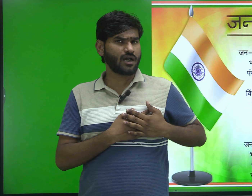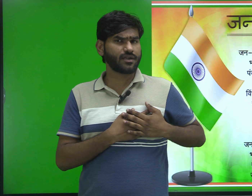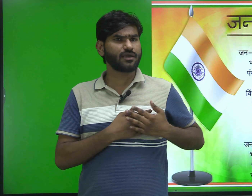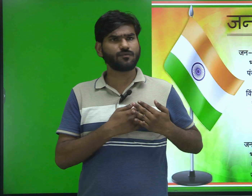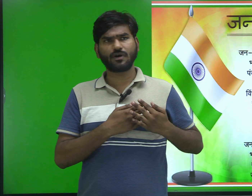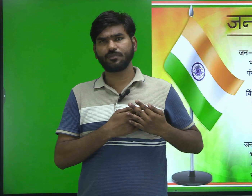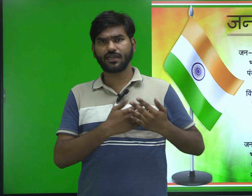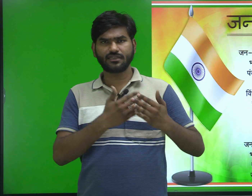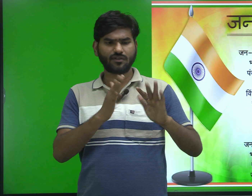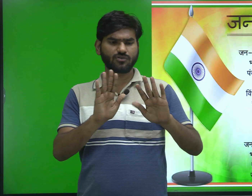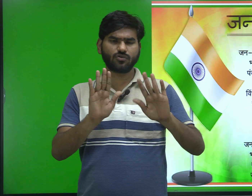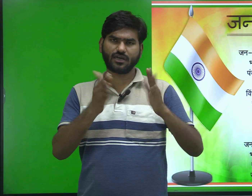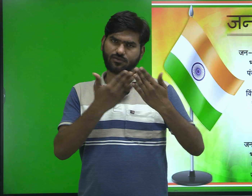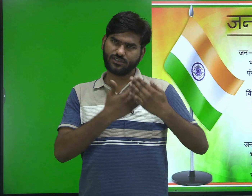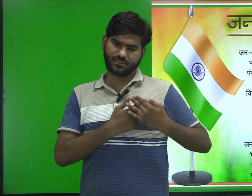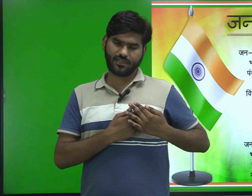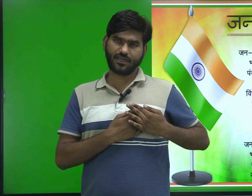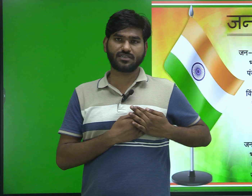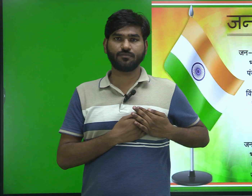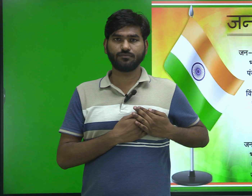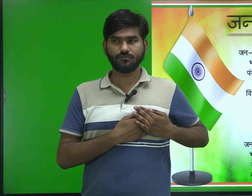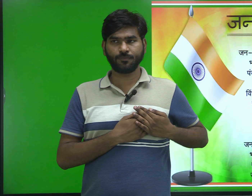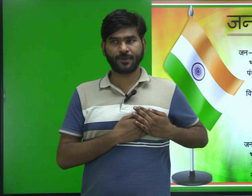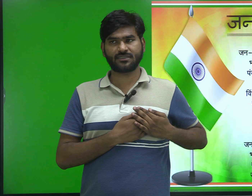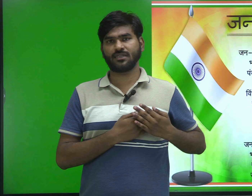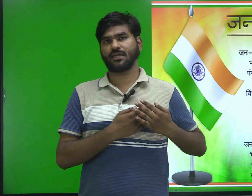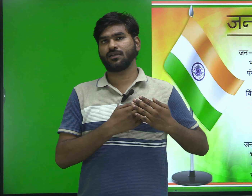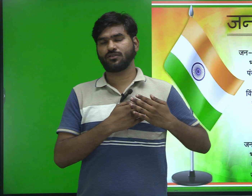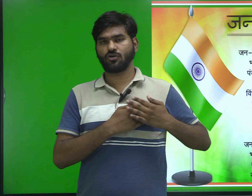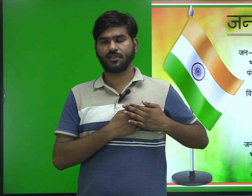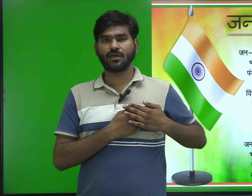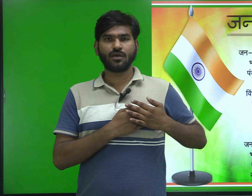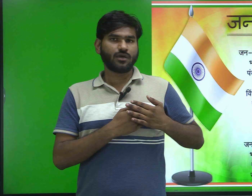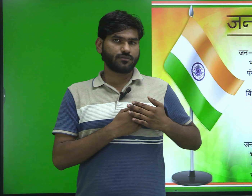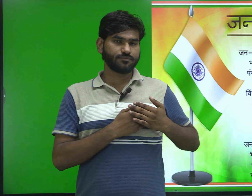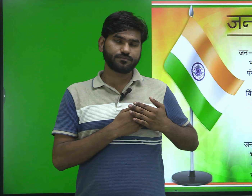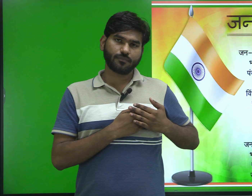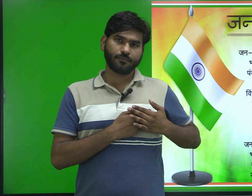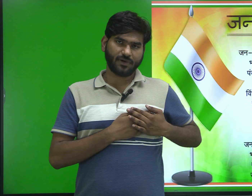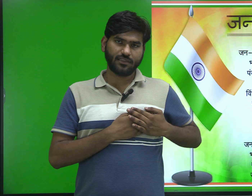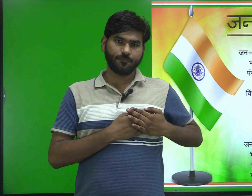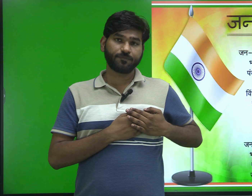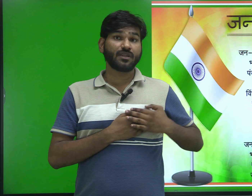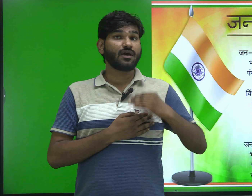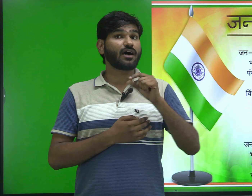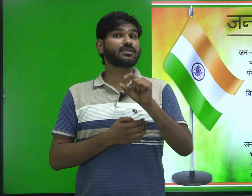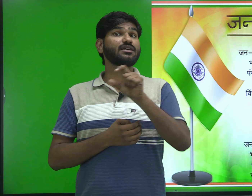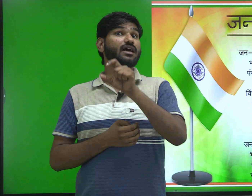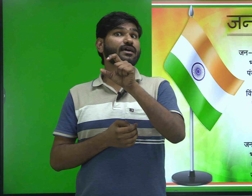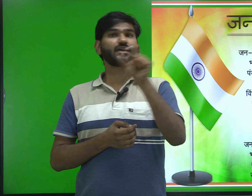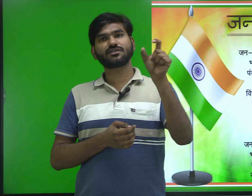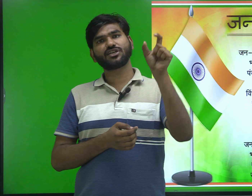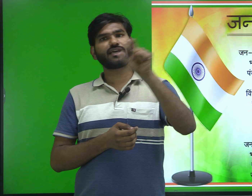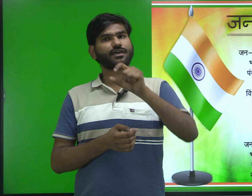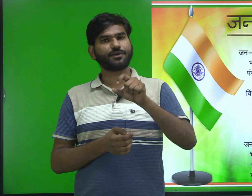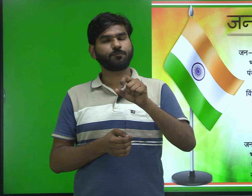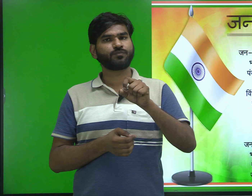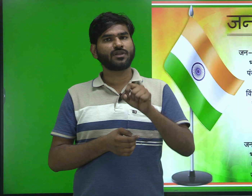है, वहाँ पे लेके जाना और दोनों हाथों से इस तरीके से प्रेस करना, नॉर्मल। मन, अधिनायक जय हे।